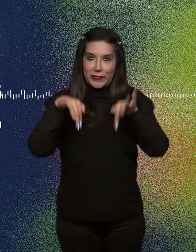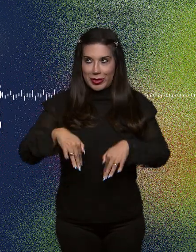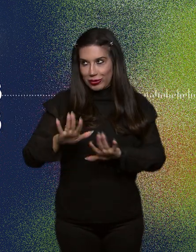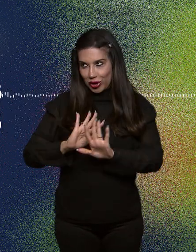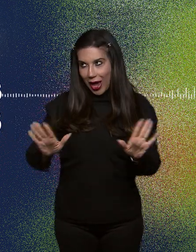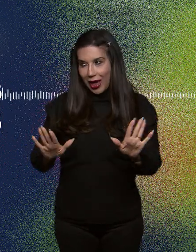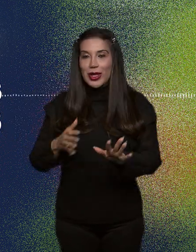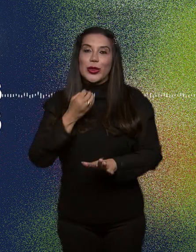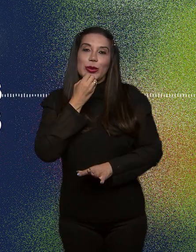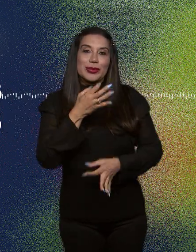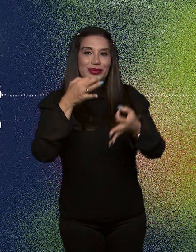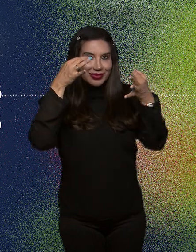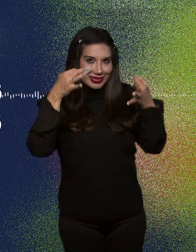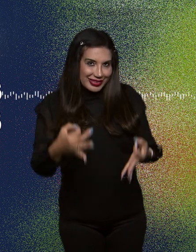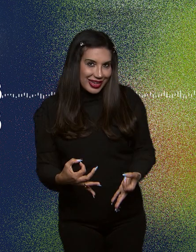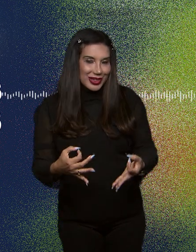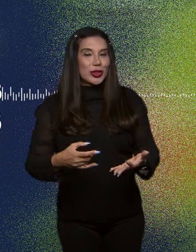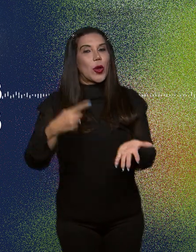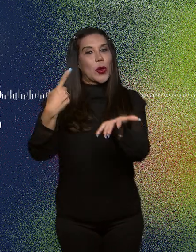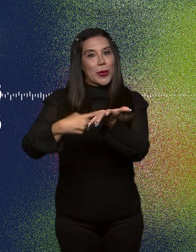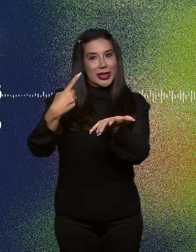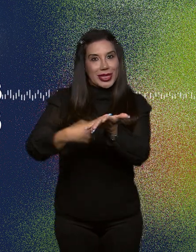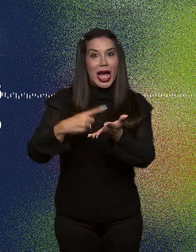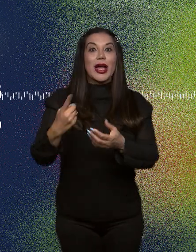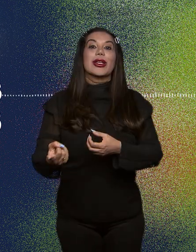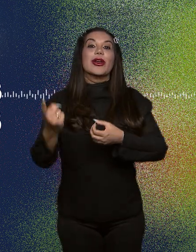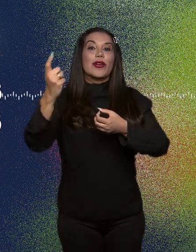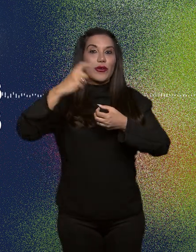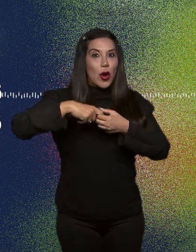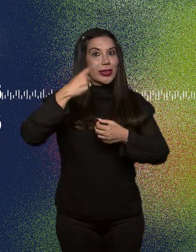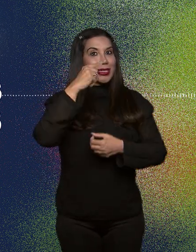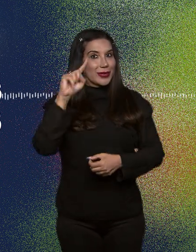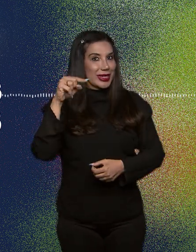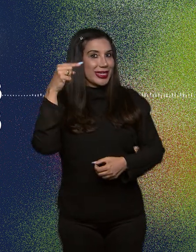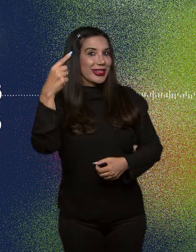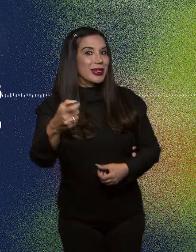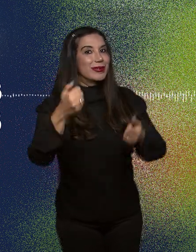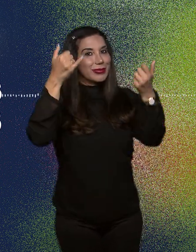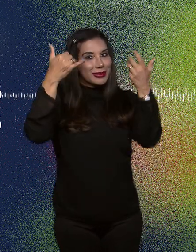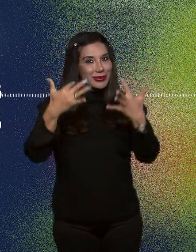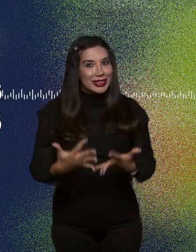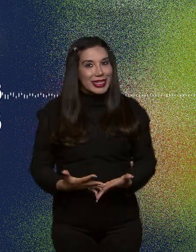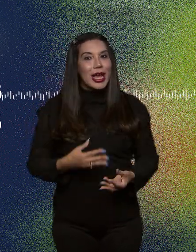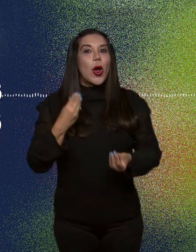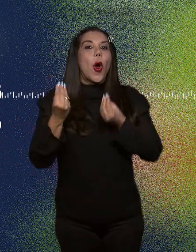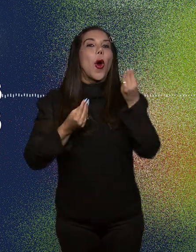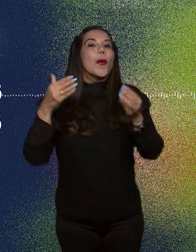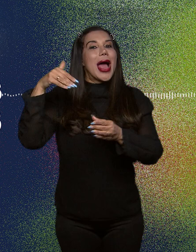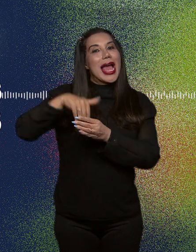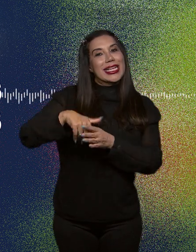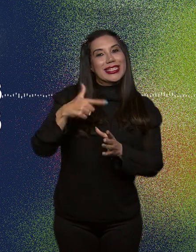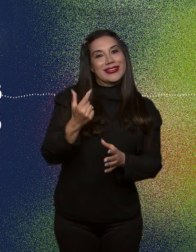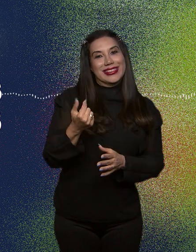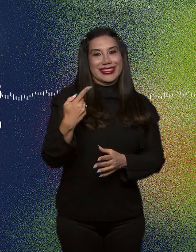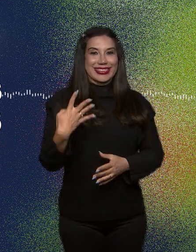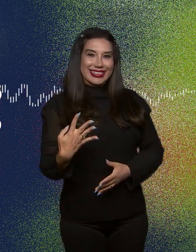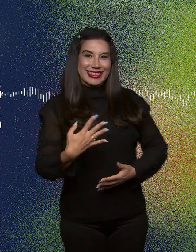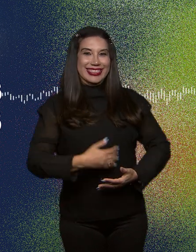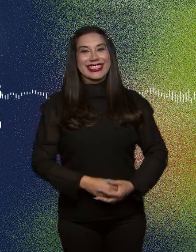Madu, você está certíssima. O combinado é voltarmos na semana que vem para explicar como vão ser as eleições deste